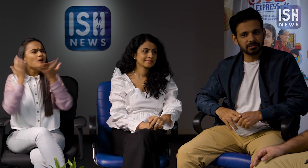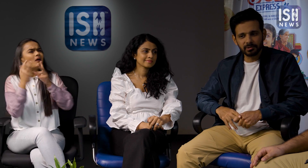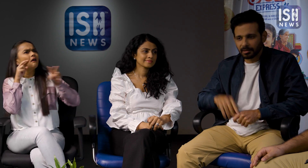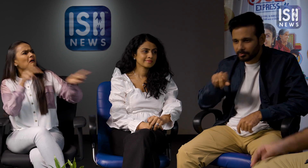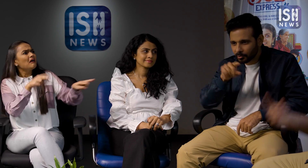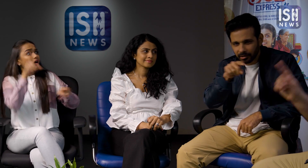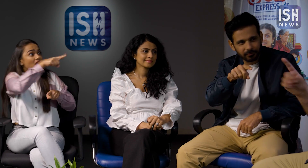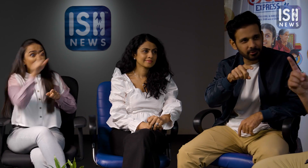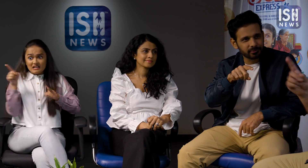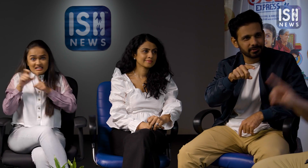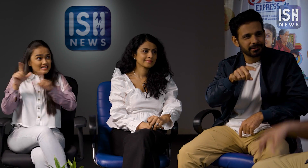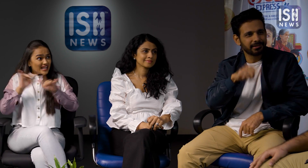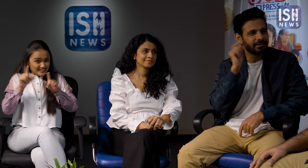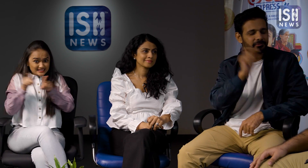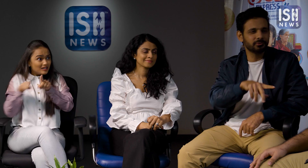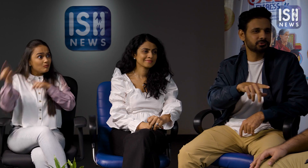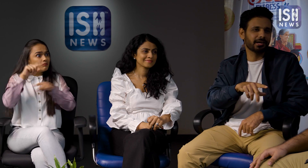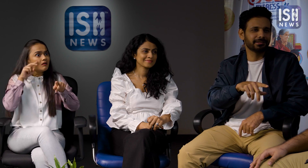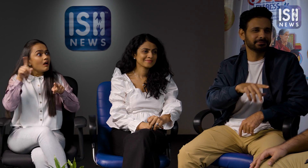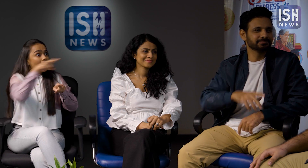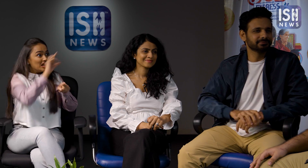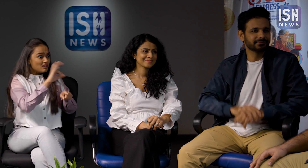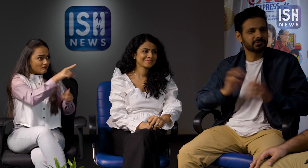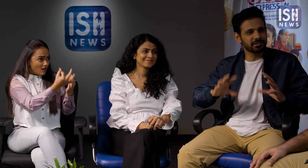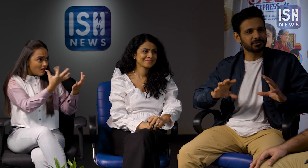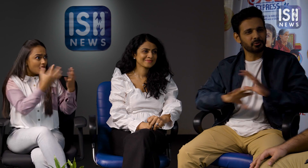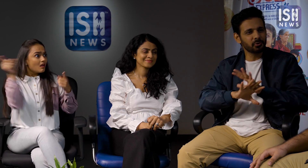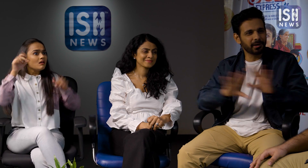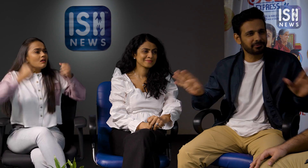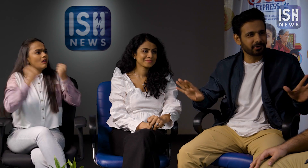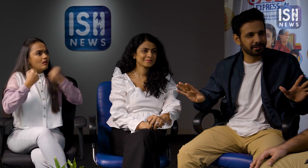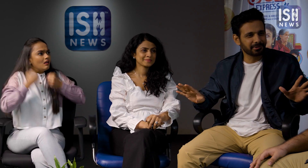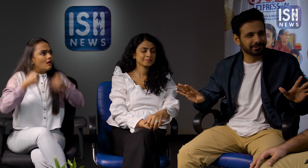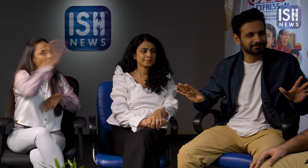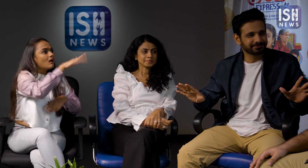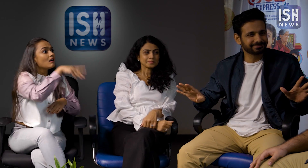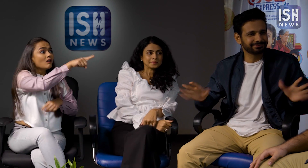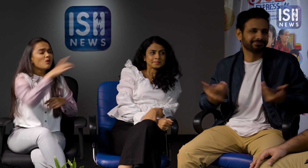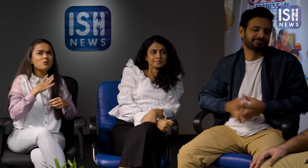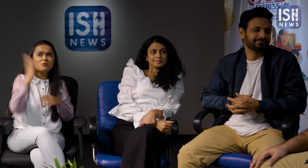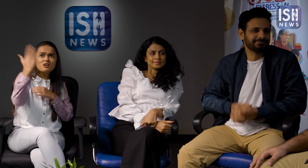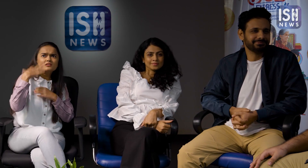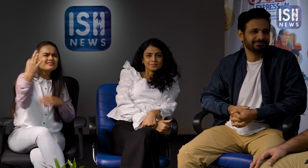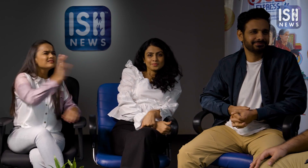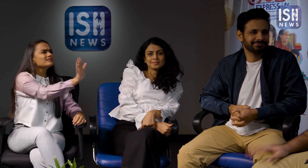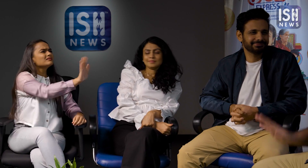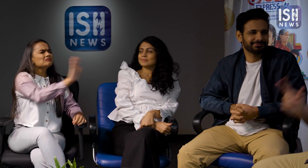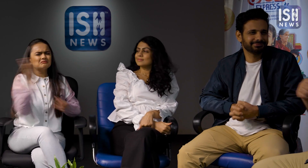and directors will come looking for you if you shine. Just don't wait for anybody.